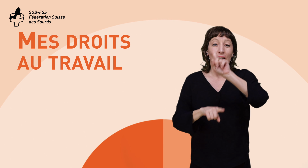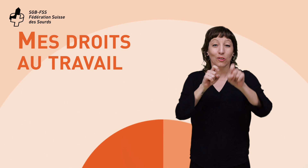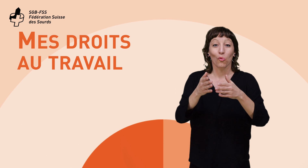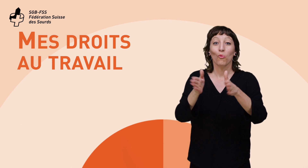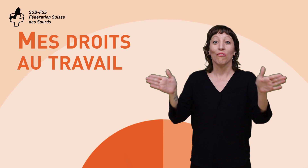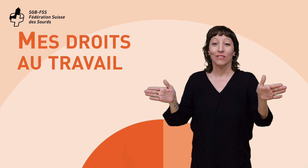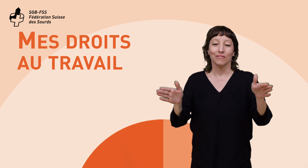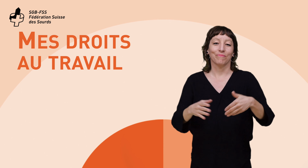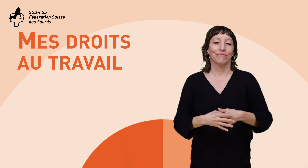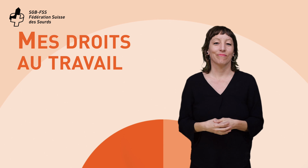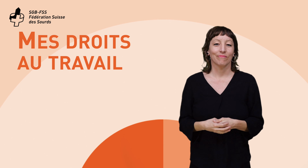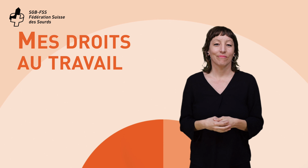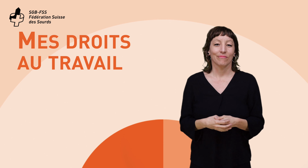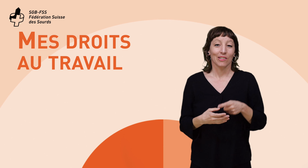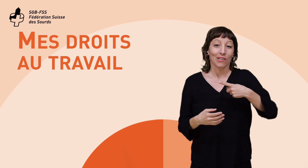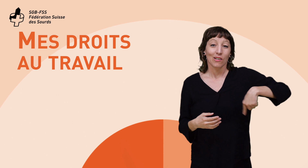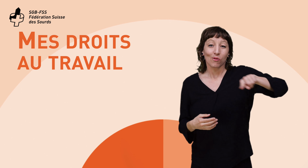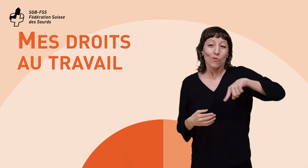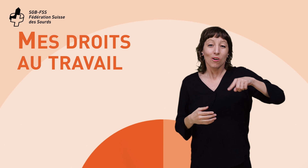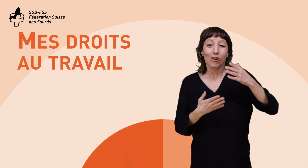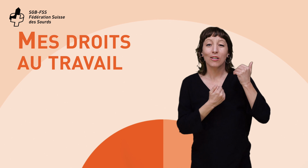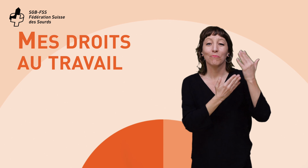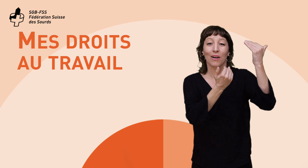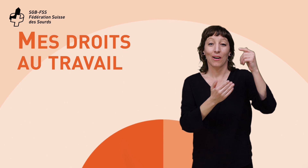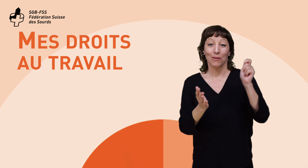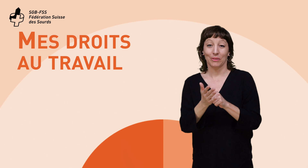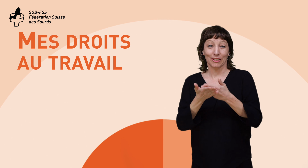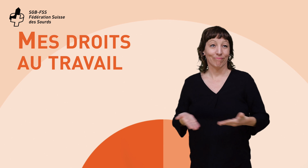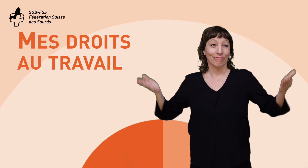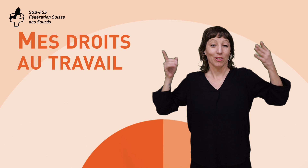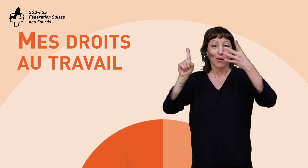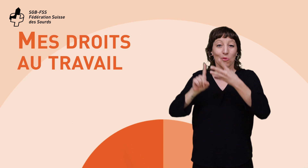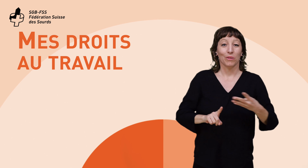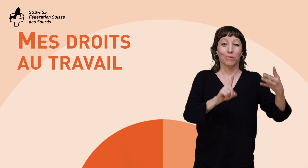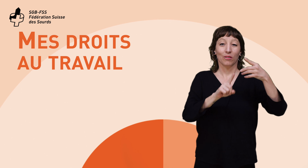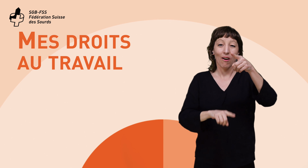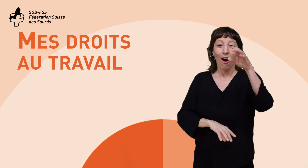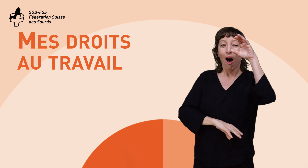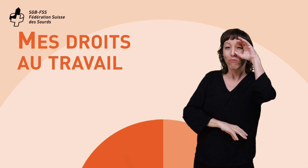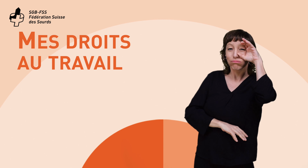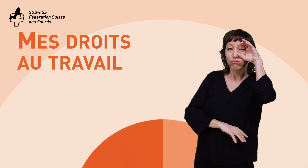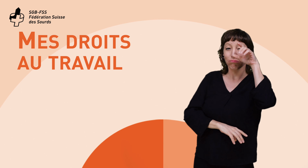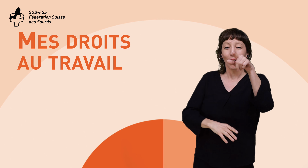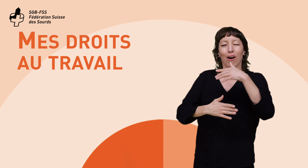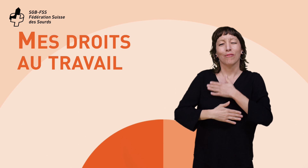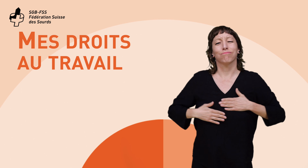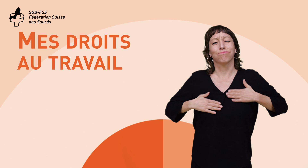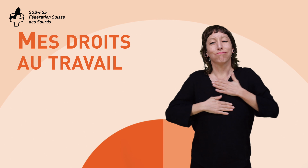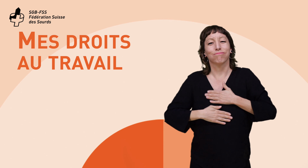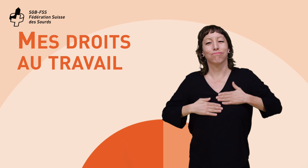employeur de manière autonome lorsque des questions ouvertes sont en suspens. Nous te souhaitons beaucoup de plaisir